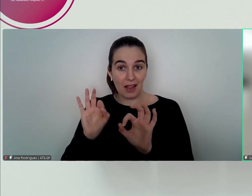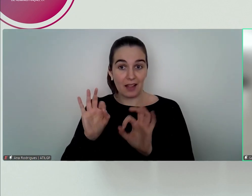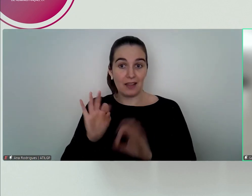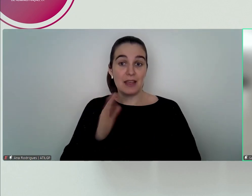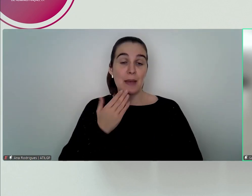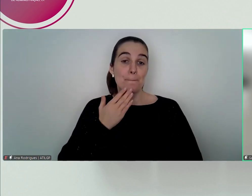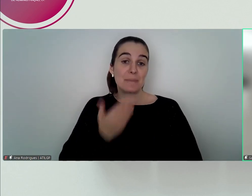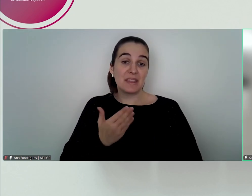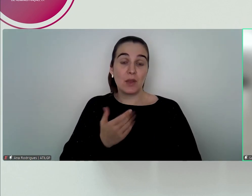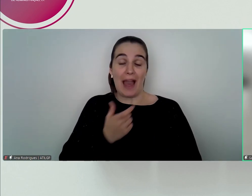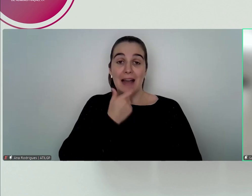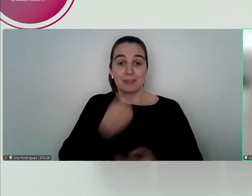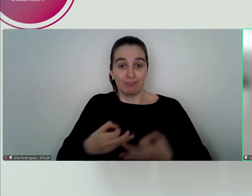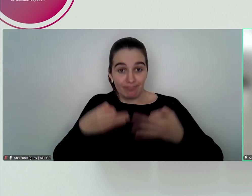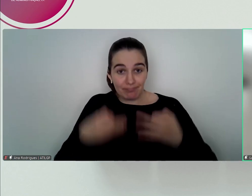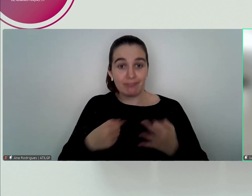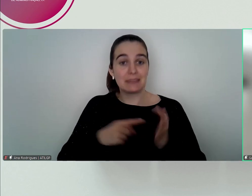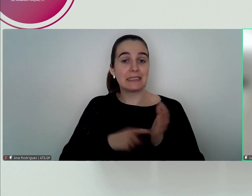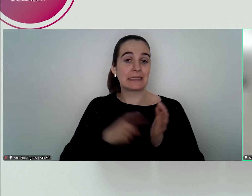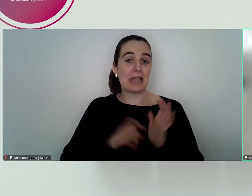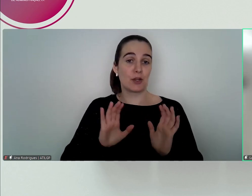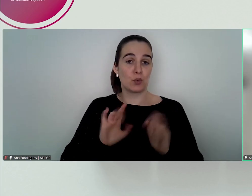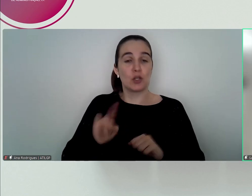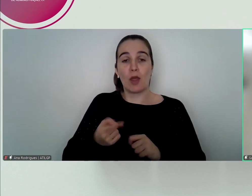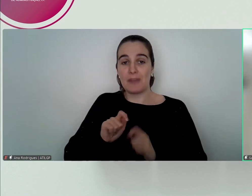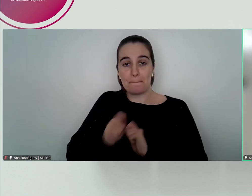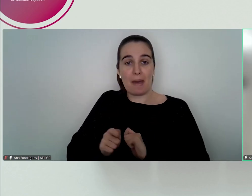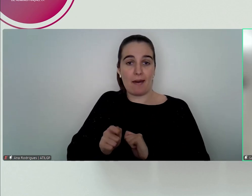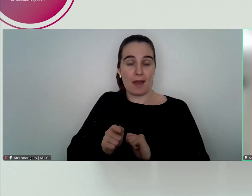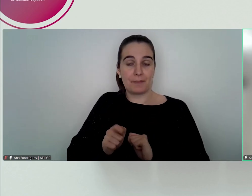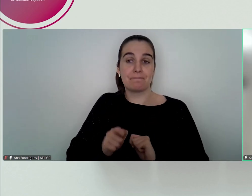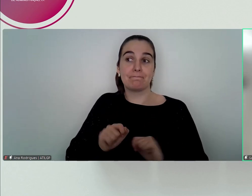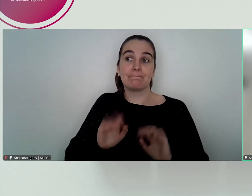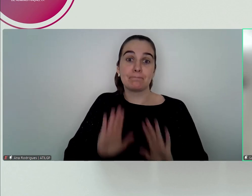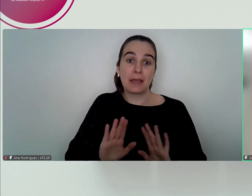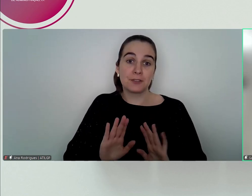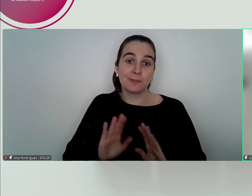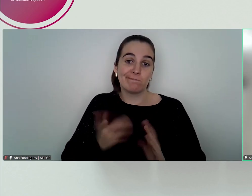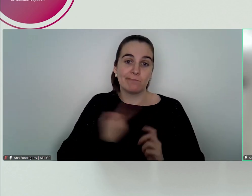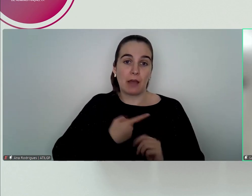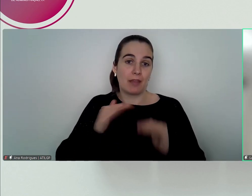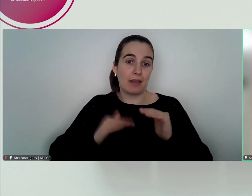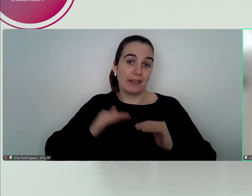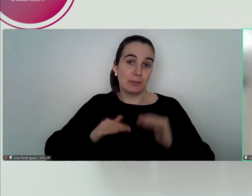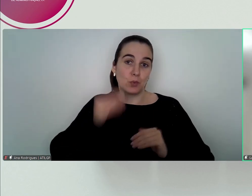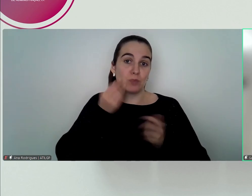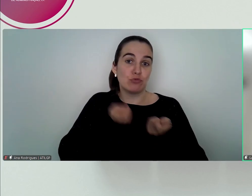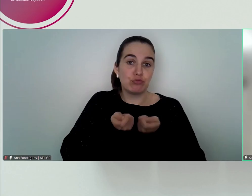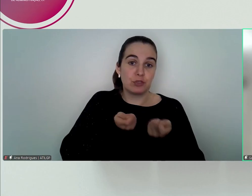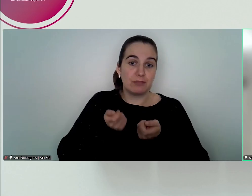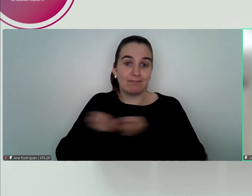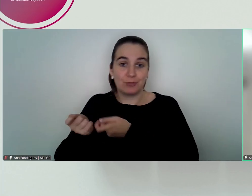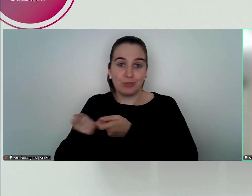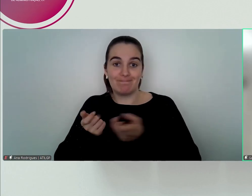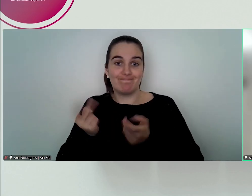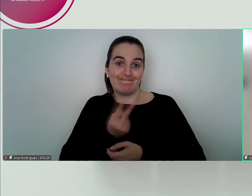seriam algo que se deveria pagar, mas de facto tem que se encontrar aqui um equilíbrio entre